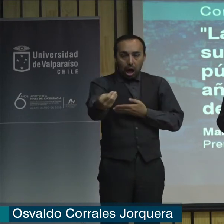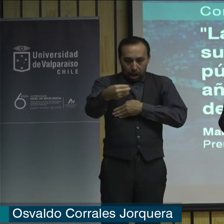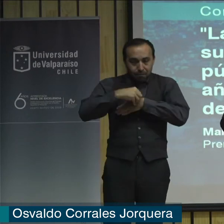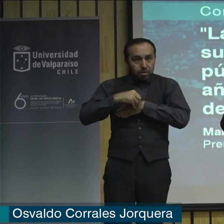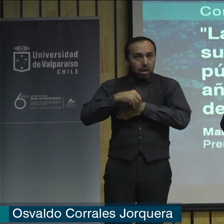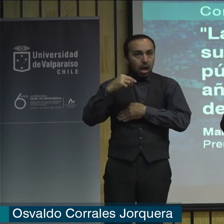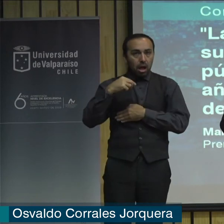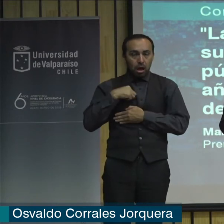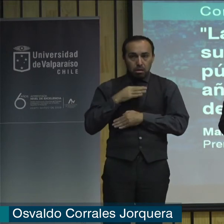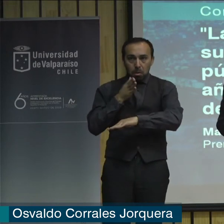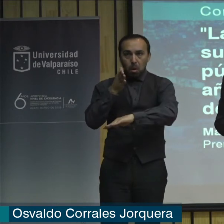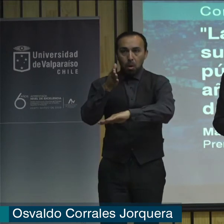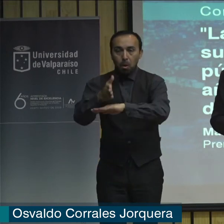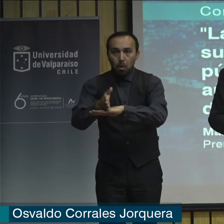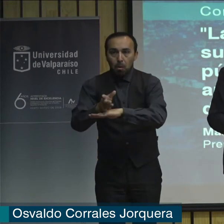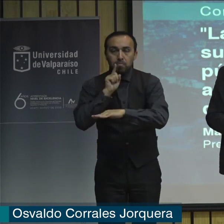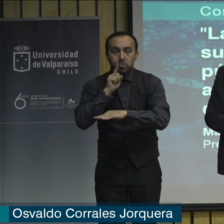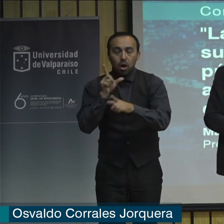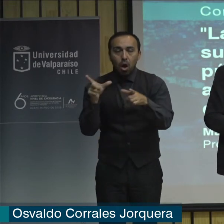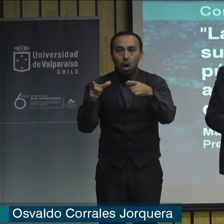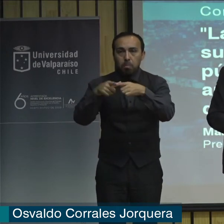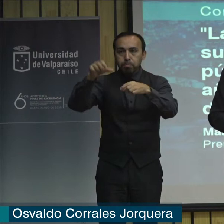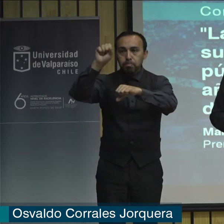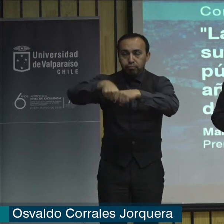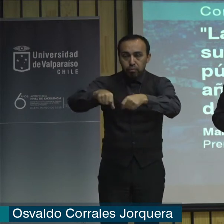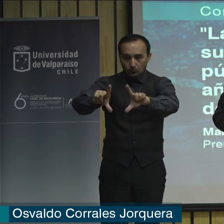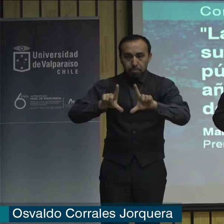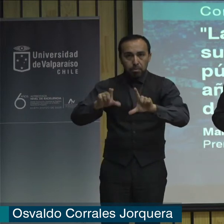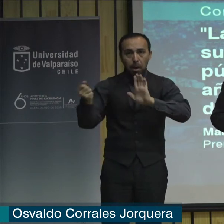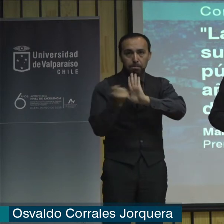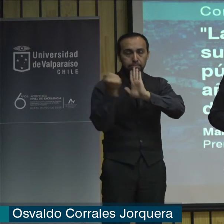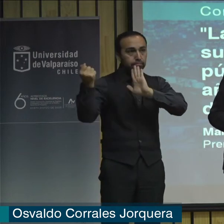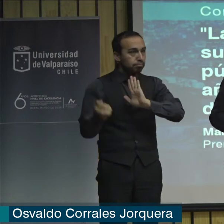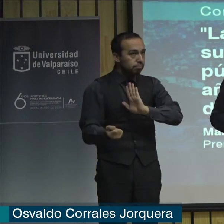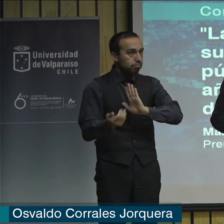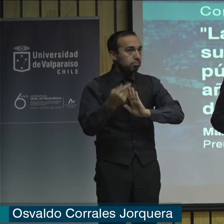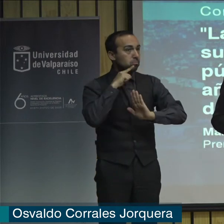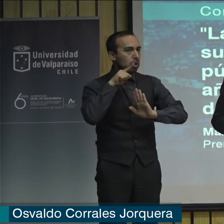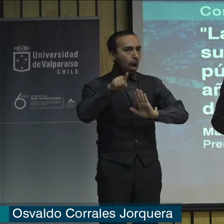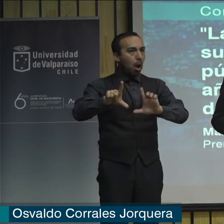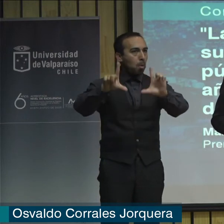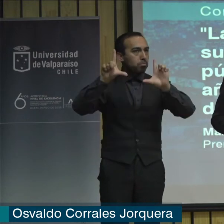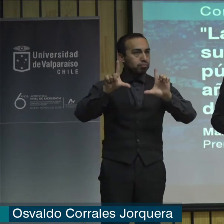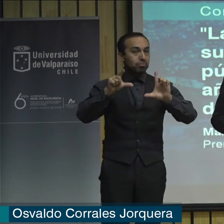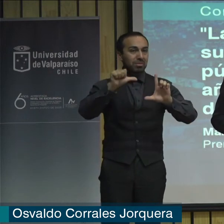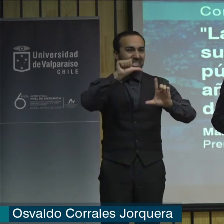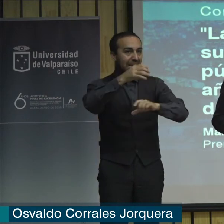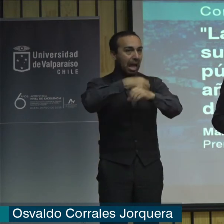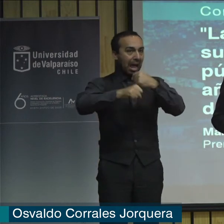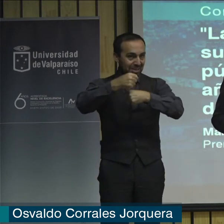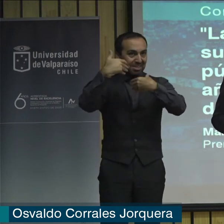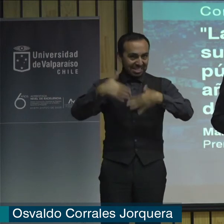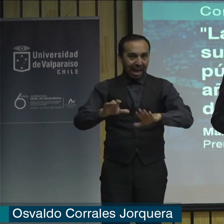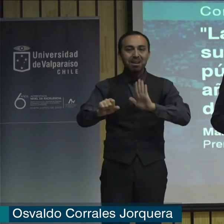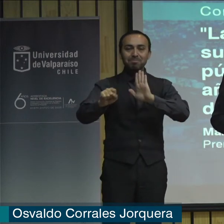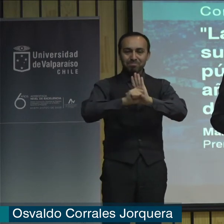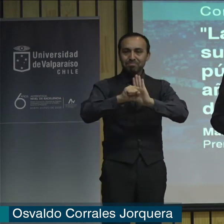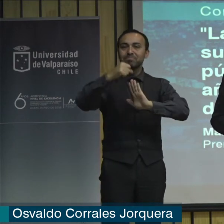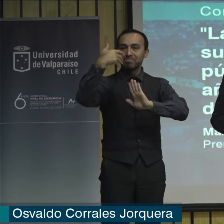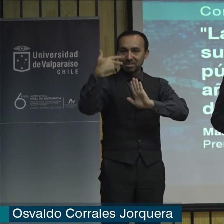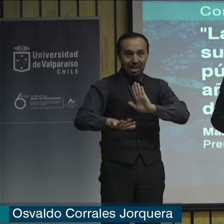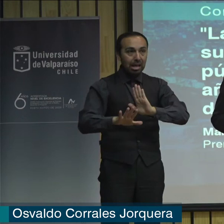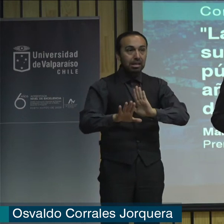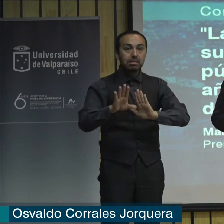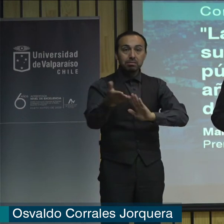comparecencia ante la Comisión Nacional de acreditación de nuestra acreditación de excelencia por los próximos seis años recibimos un